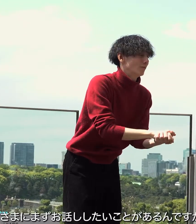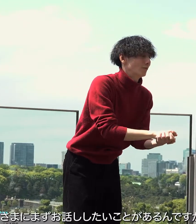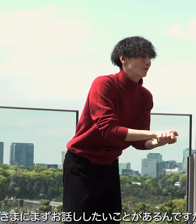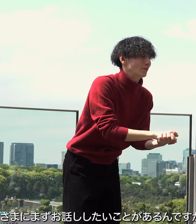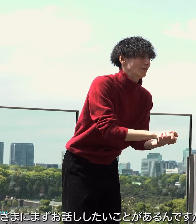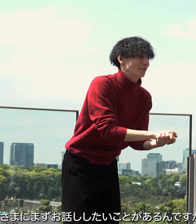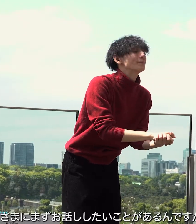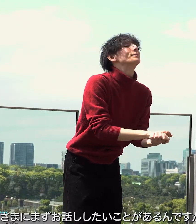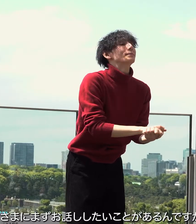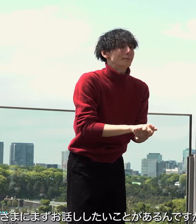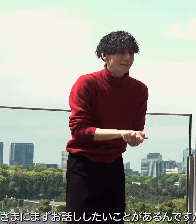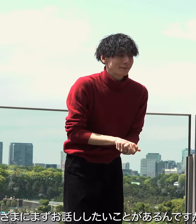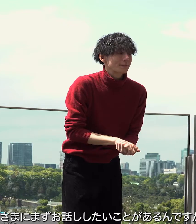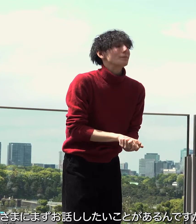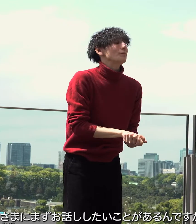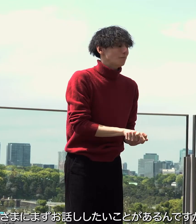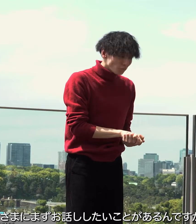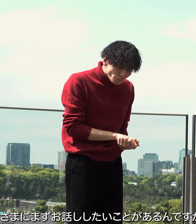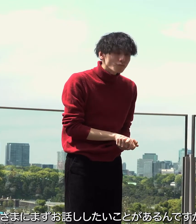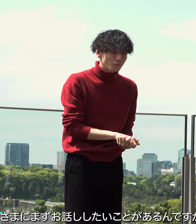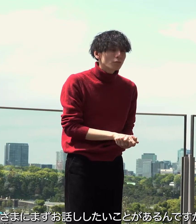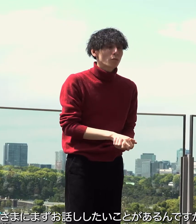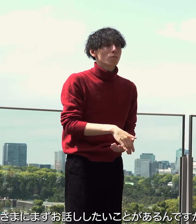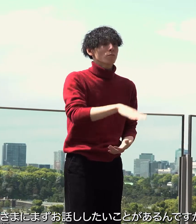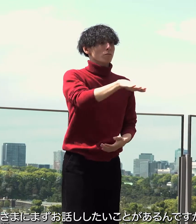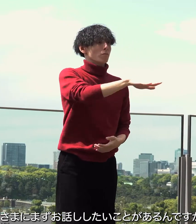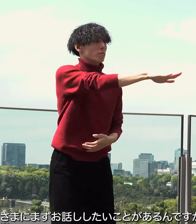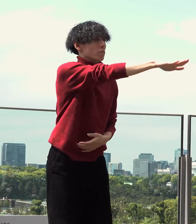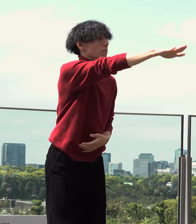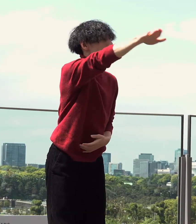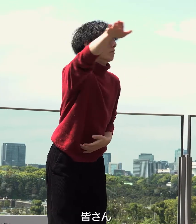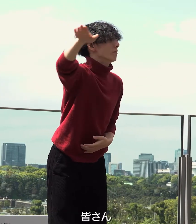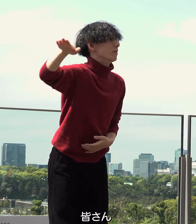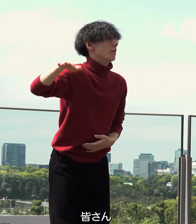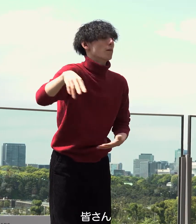皆様にまずお話したいことがあるんですが、皆さん